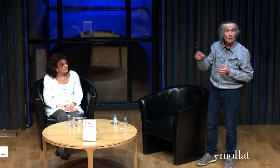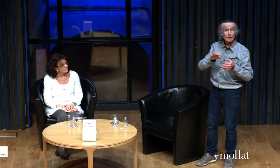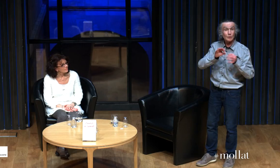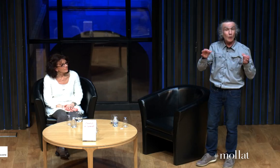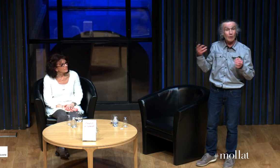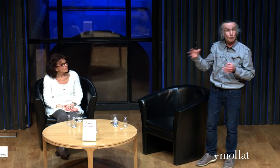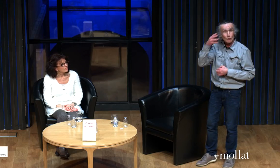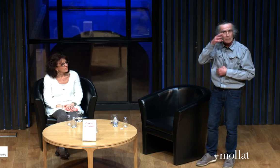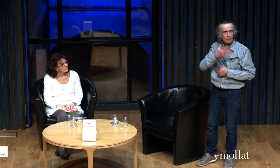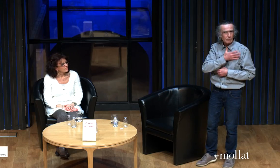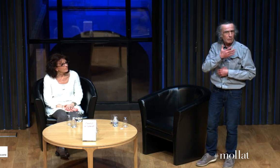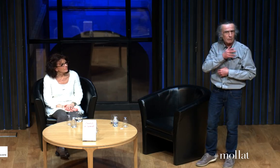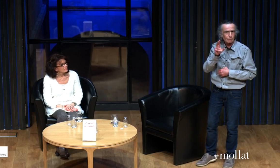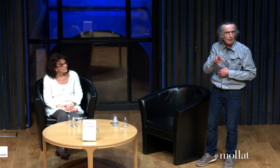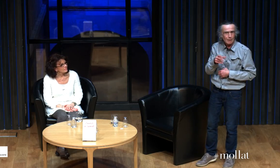bien.